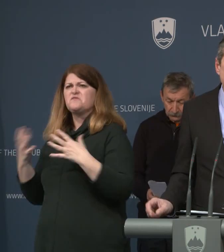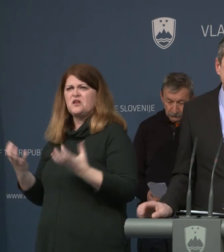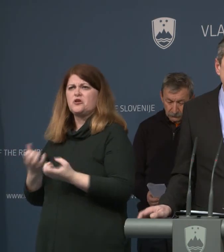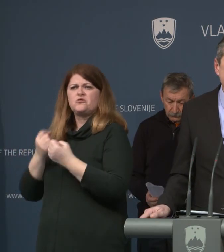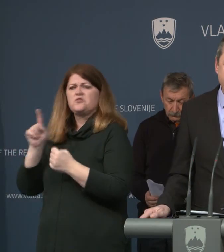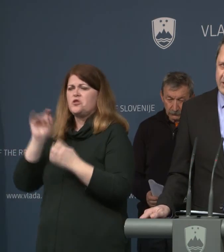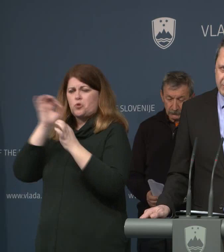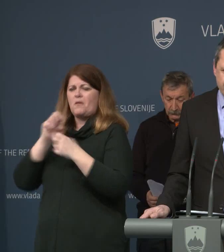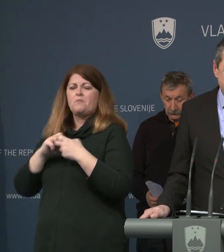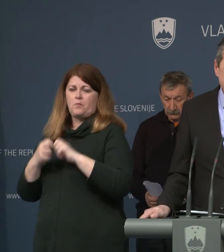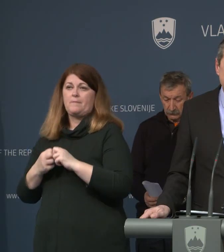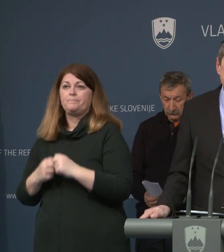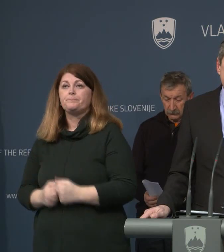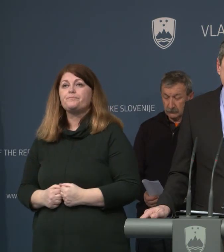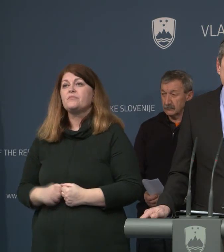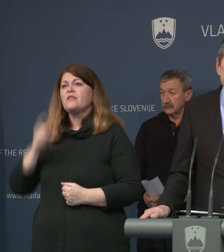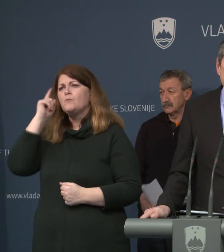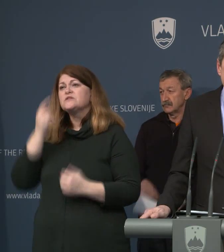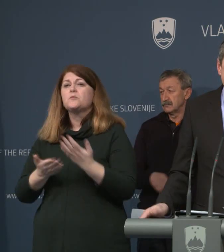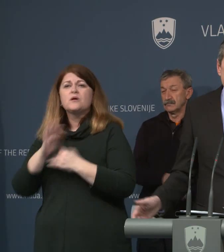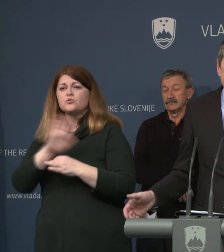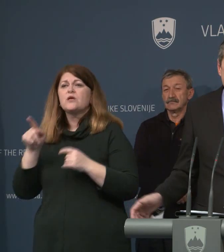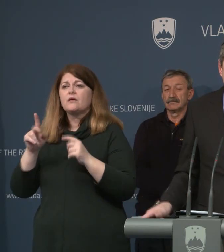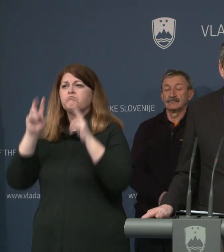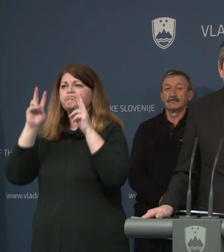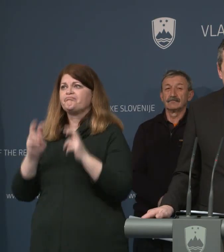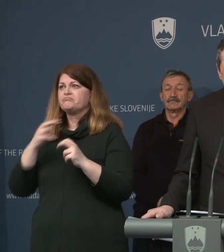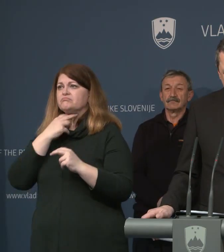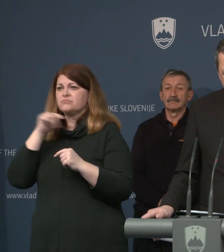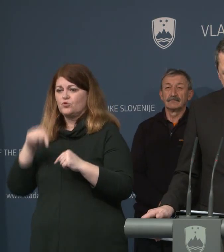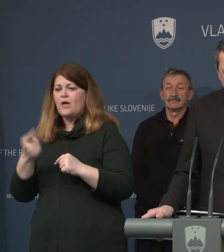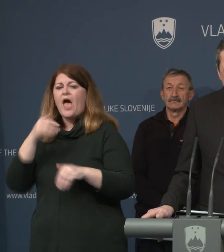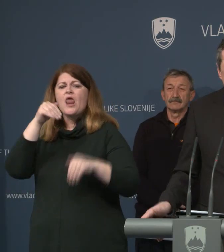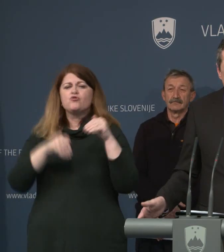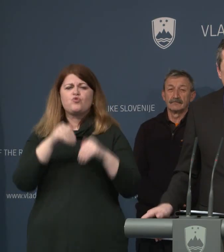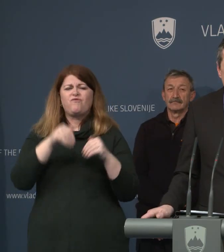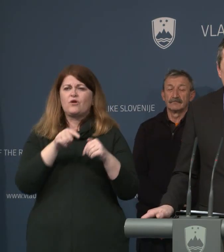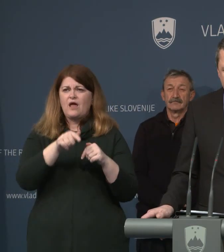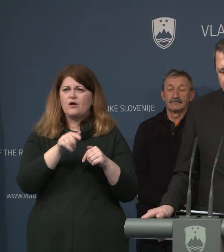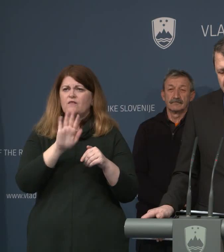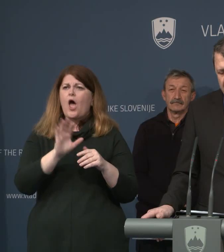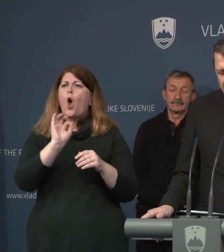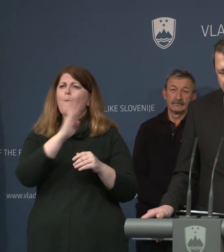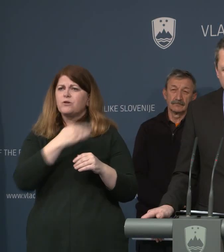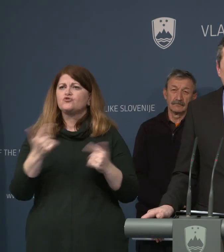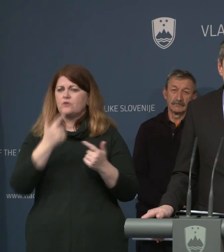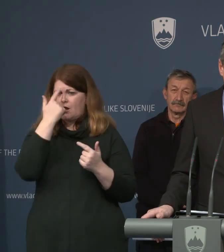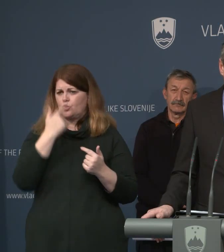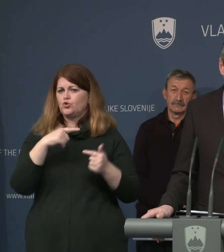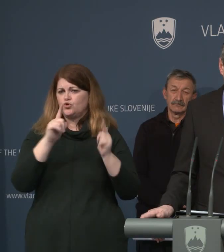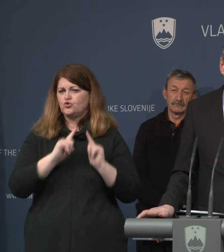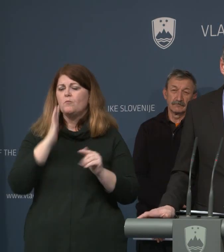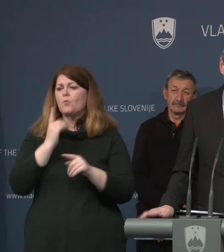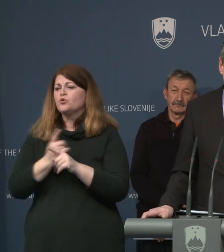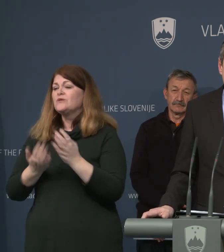tako da ni noben problem. Poskrbimo pa za vse, ki obtičijo, ali za te tovornjakarje na obrežju, da pač lahko dostojno čakajo, bomo